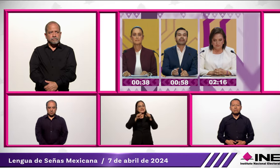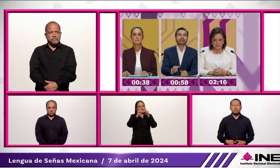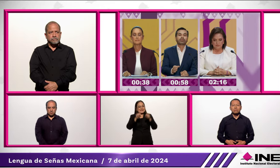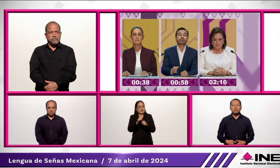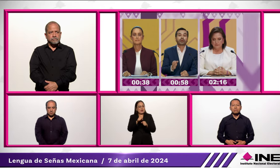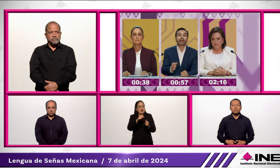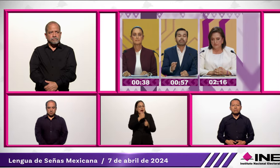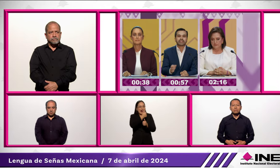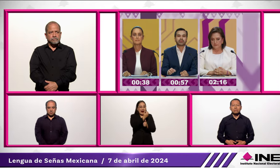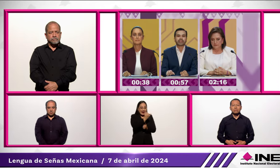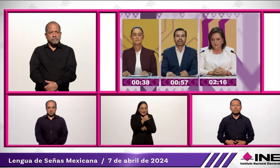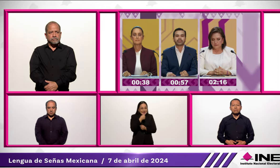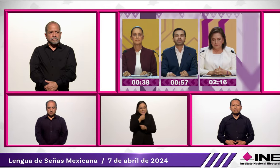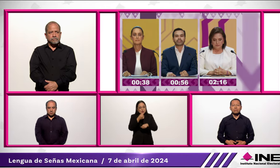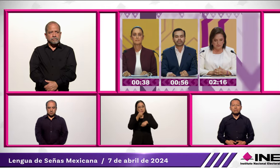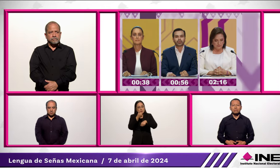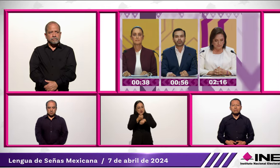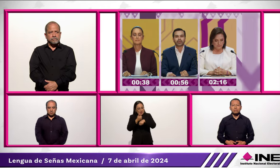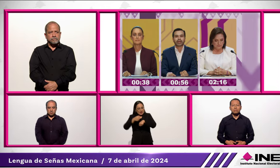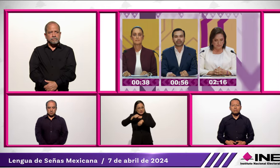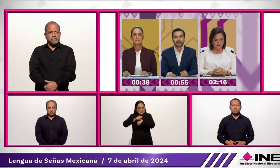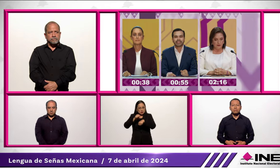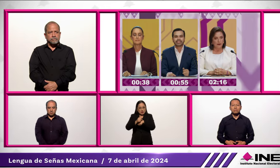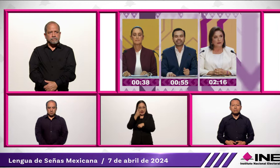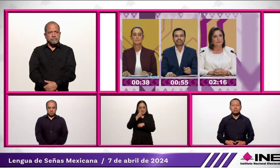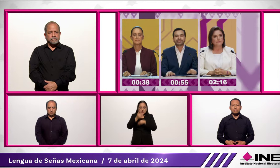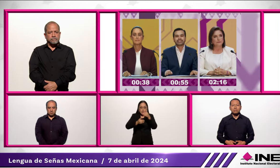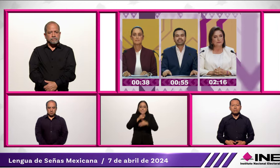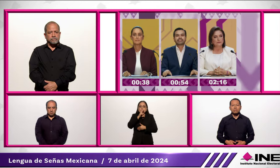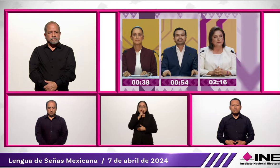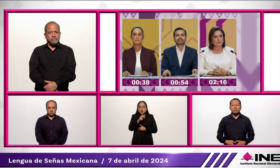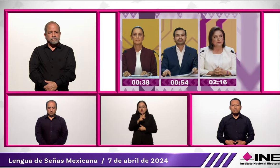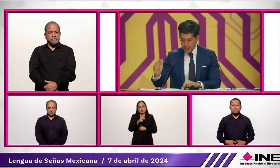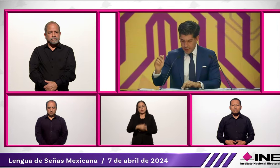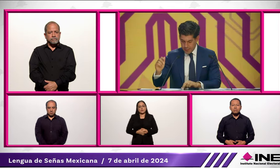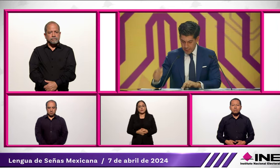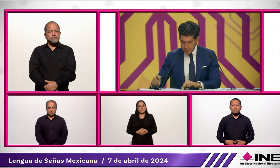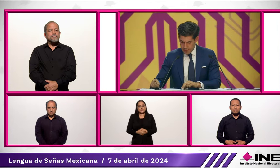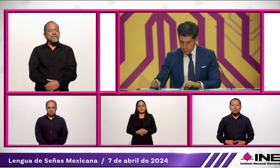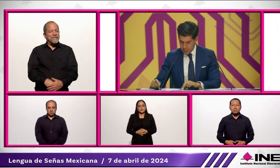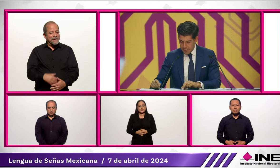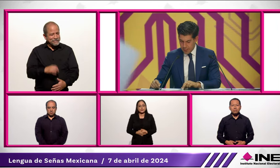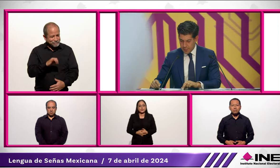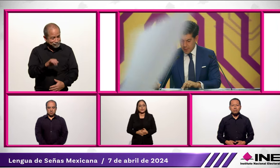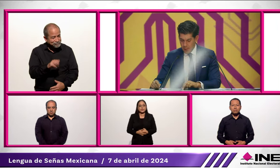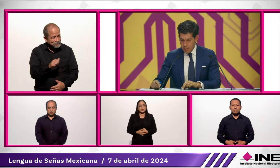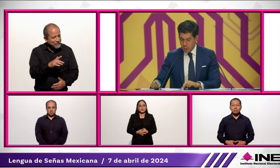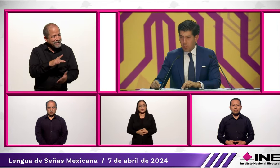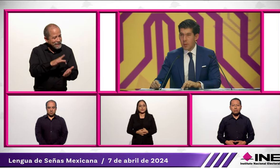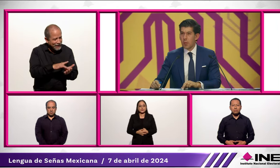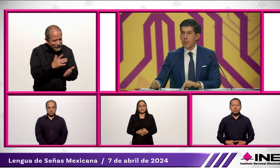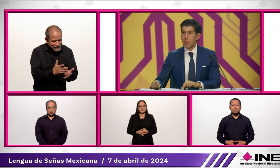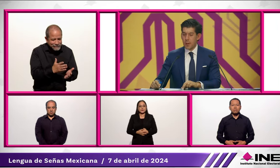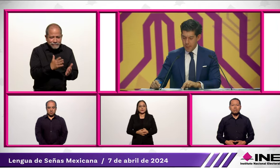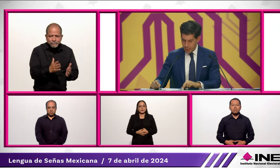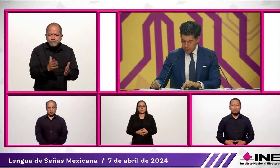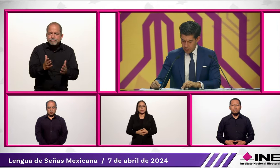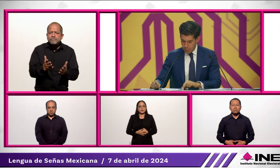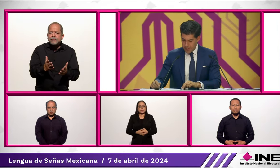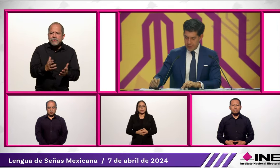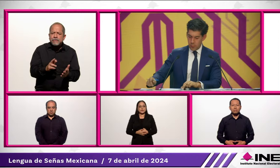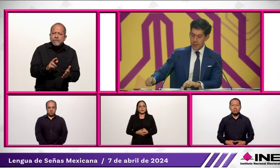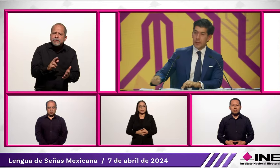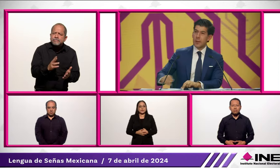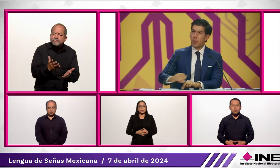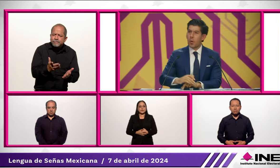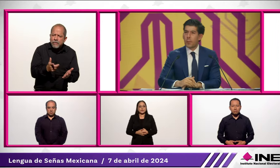básica con un programa extraordinario de infraestructura educativa. Gracias, candidato Máynez. Candidata Xóchitl Gálvez, hubo enorme polémica en